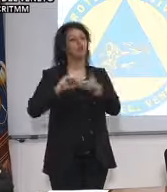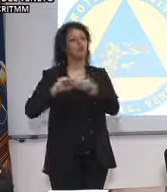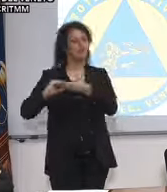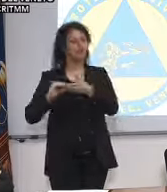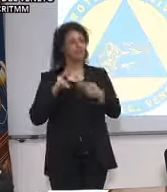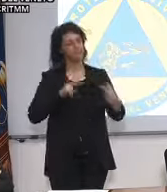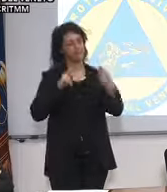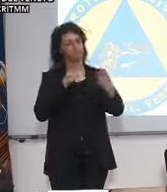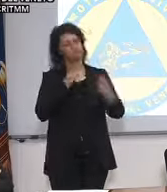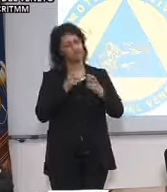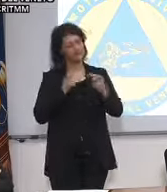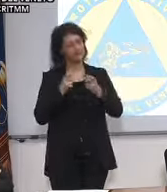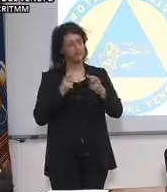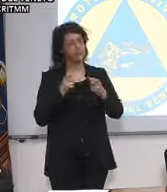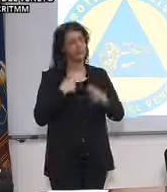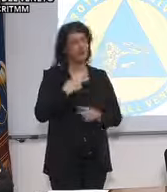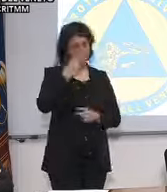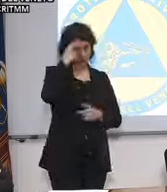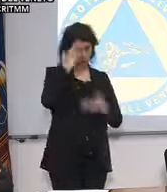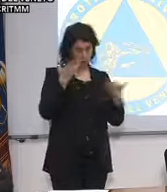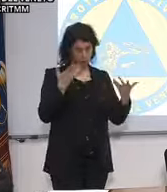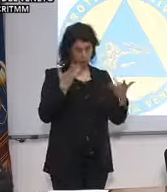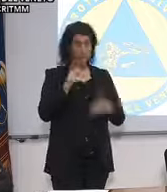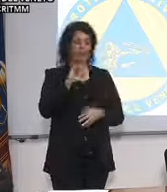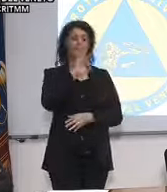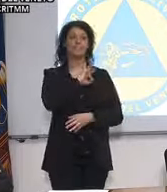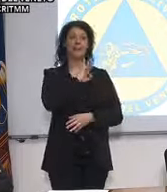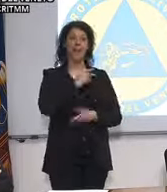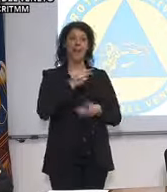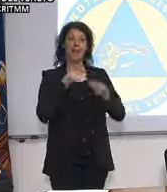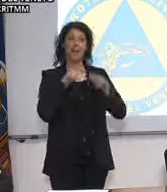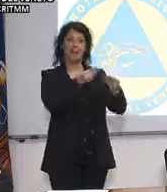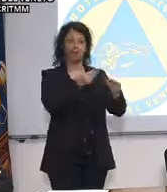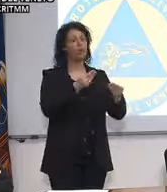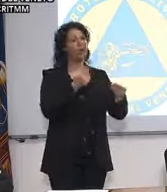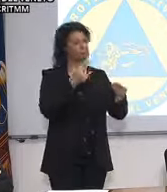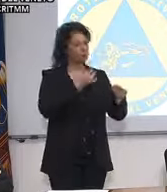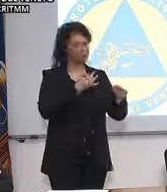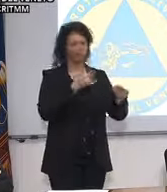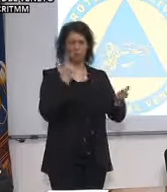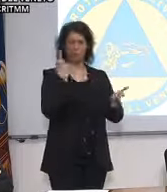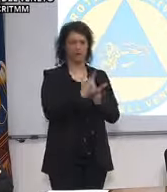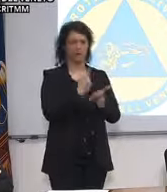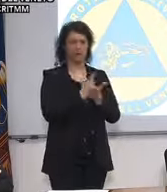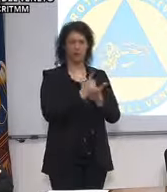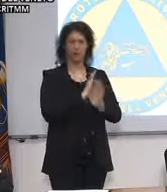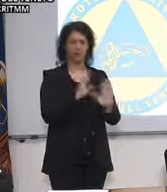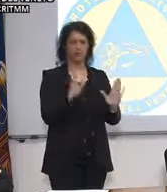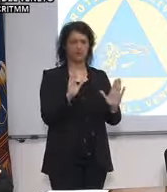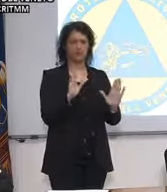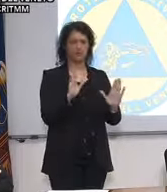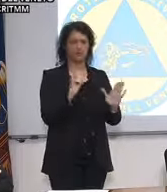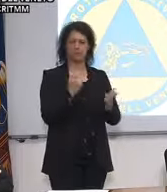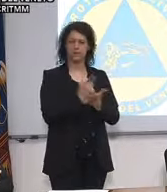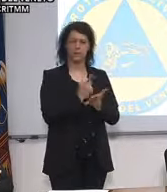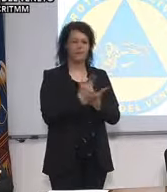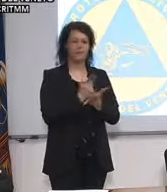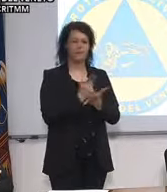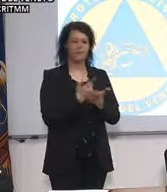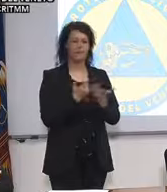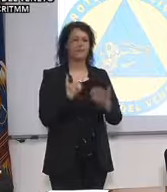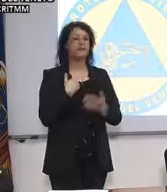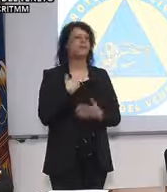ricordare che per noi è un premio doveroso. È poco rispetto a quello che si meriterebbero. Io sono stato della teoria che bisogna dare